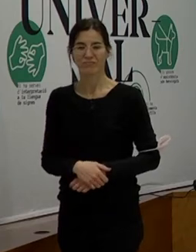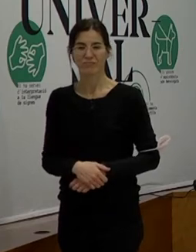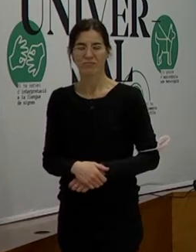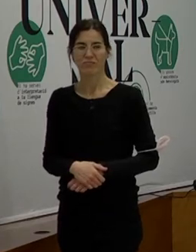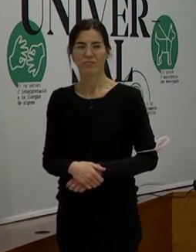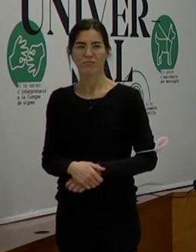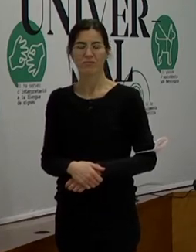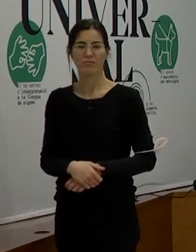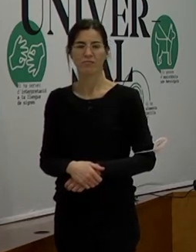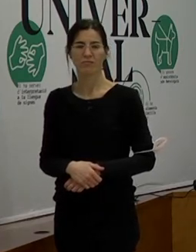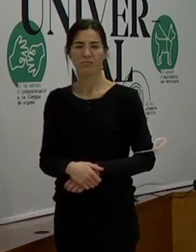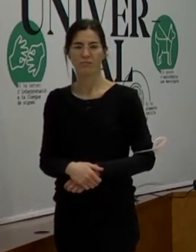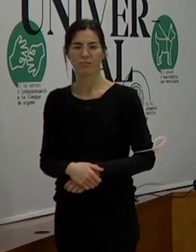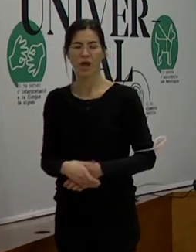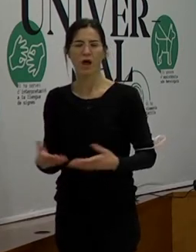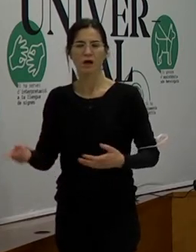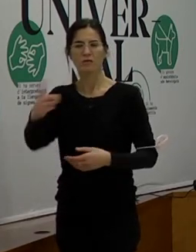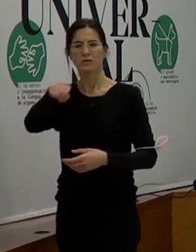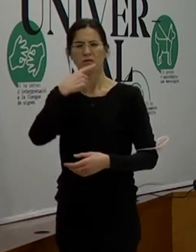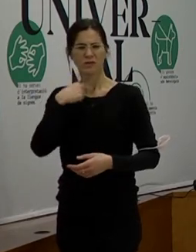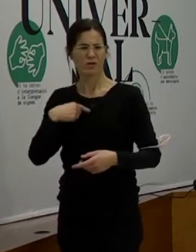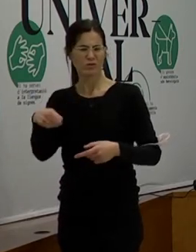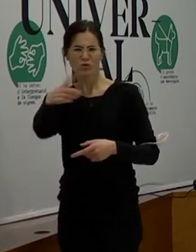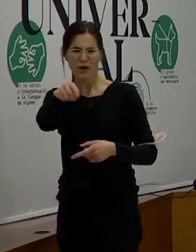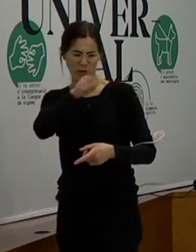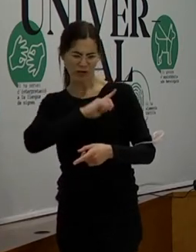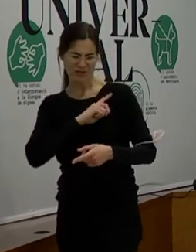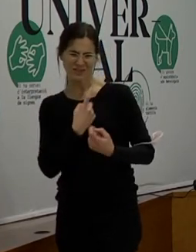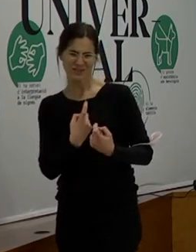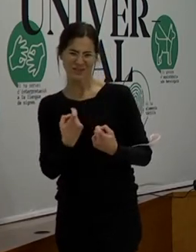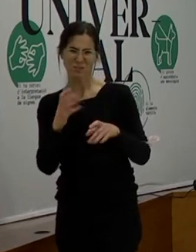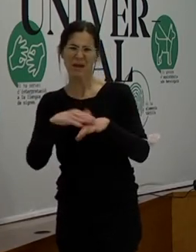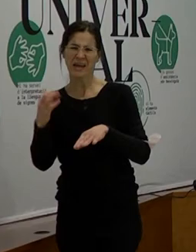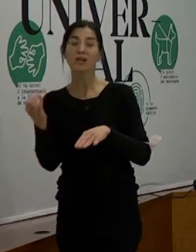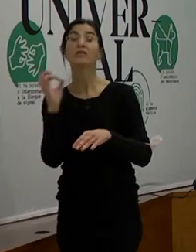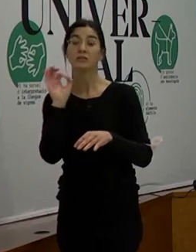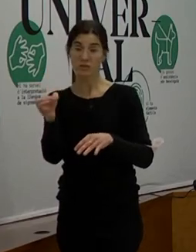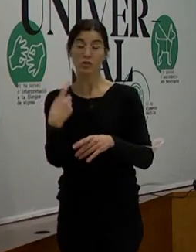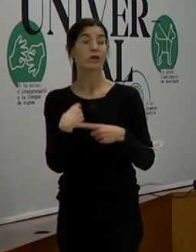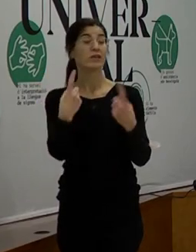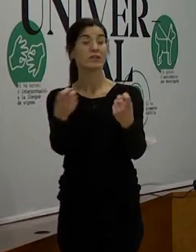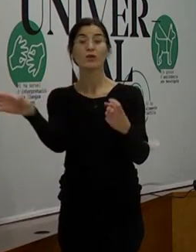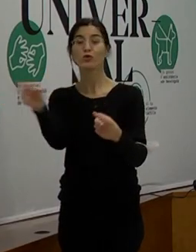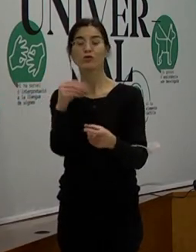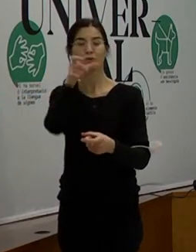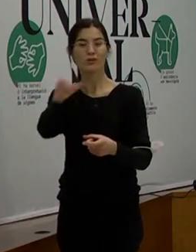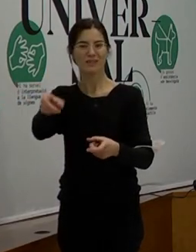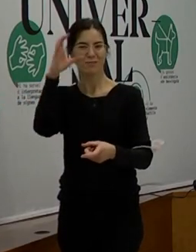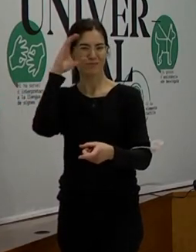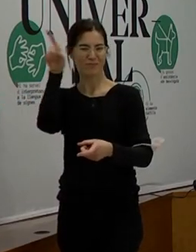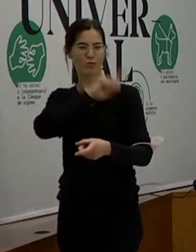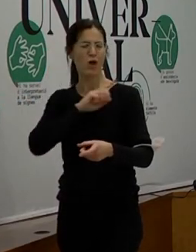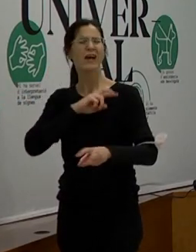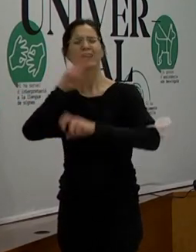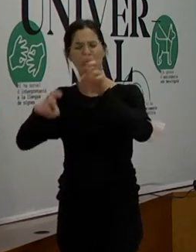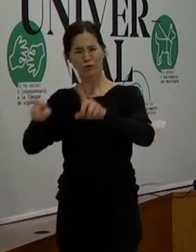Evidentment, ara direu, i per què ens necessites? Pues sí, us necessito a tots. Necessito a tothom que m'estigui escoltant. Que ens busqui a